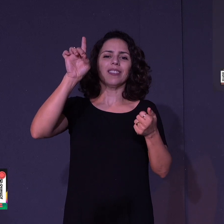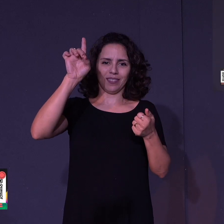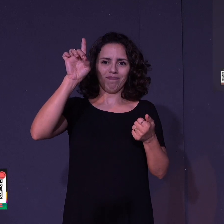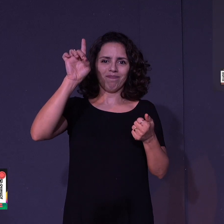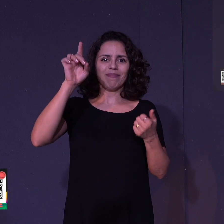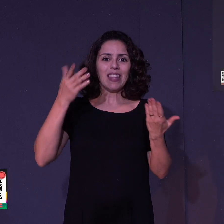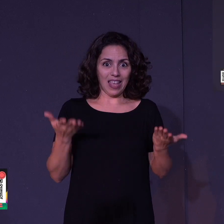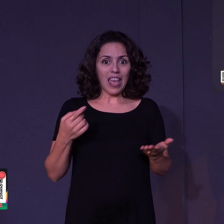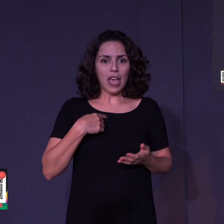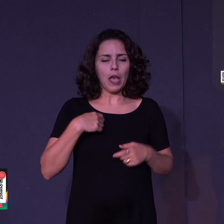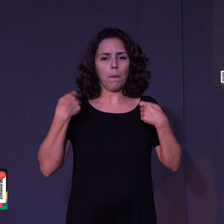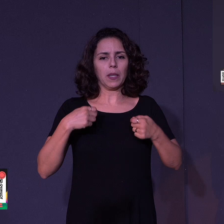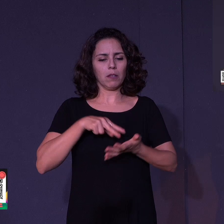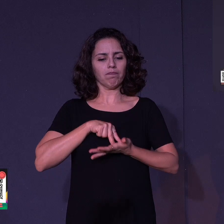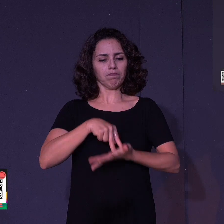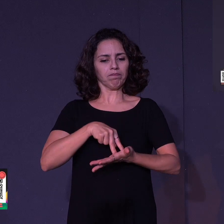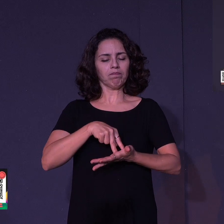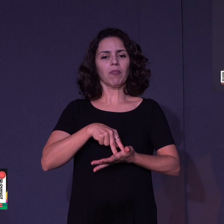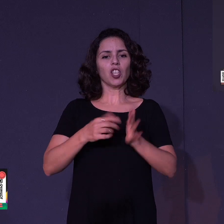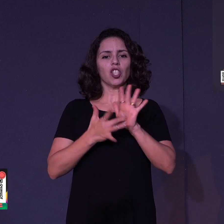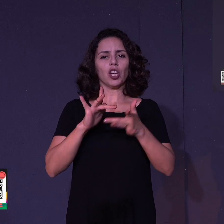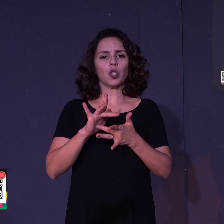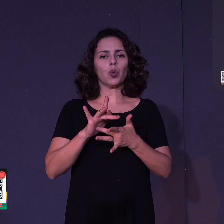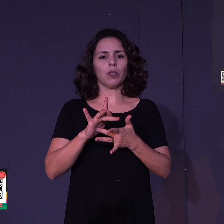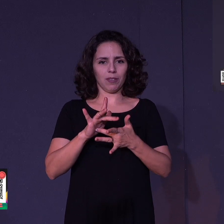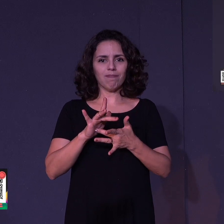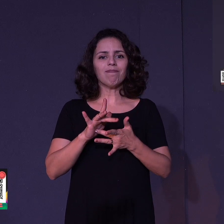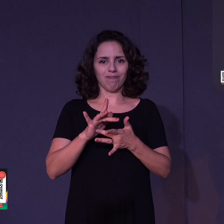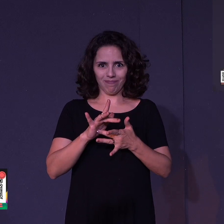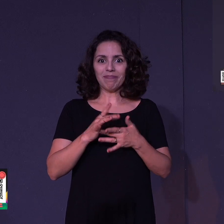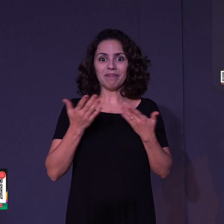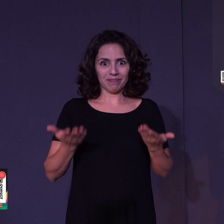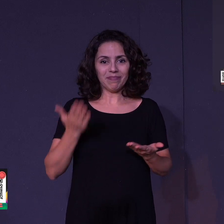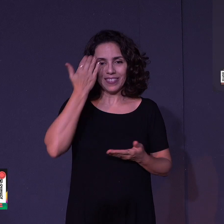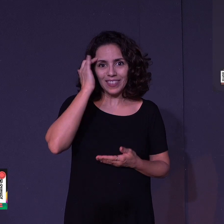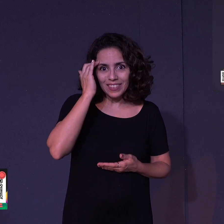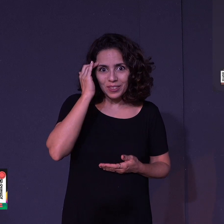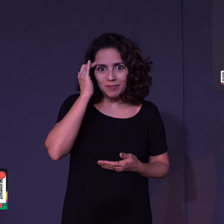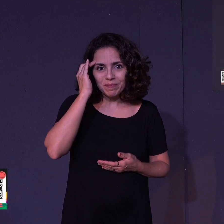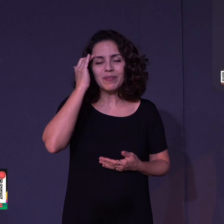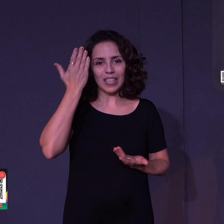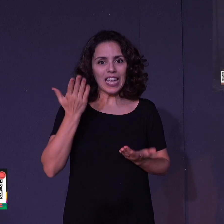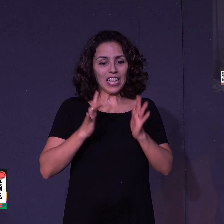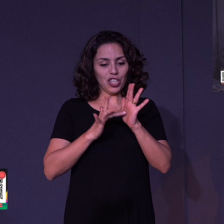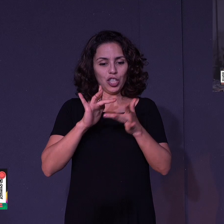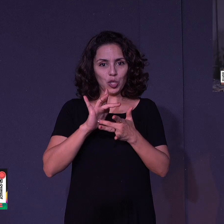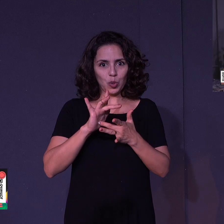fundamento, não as coisas, não os bens. Eu preciso estabelecer e estar firmado que Jesus e a sua